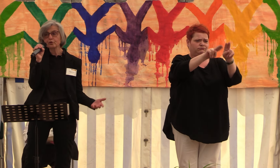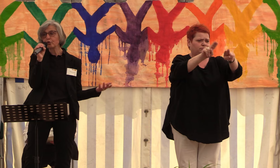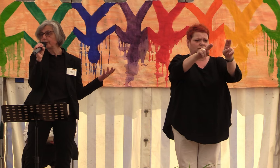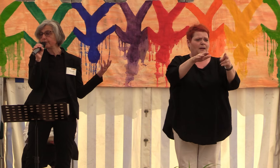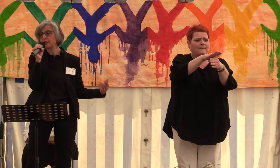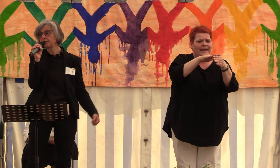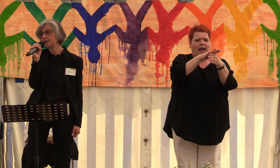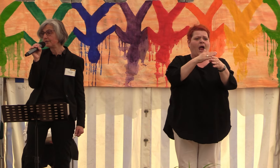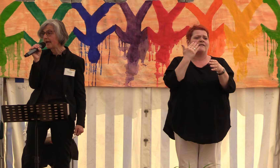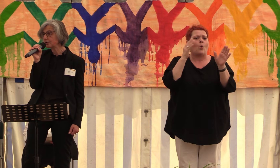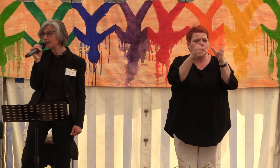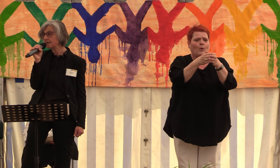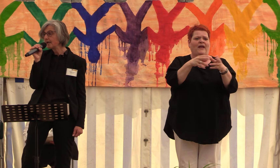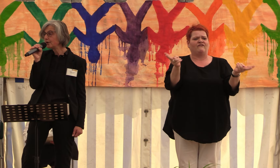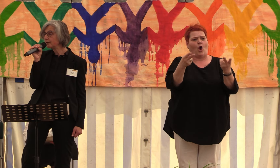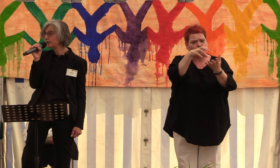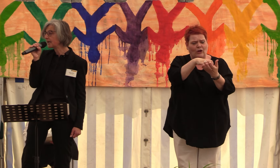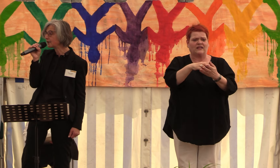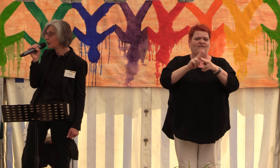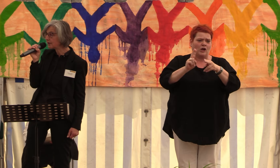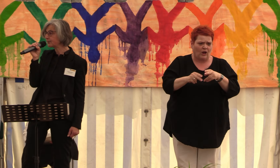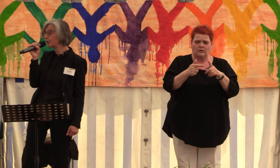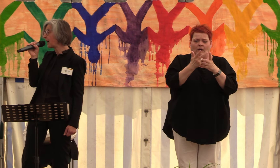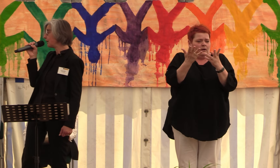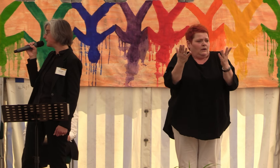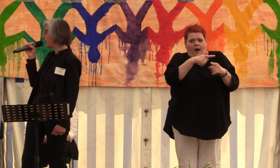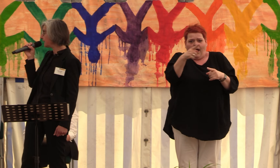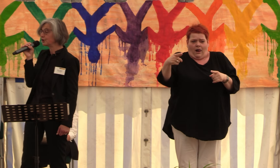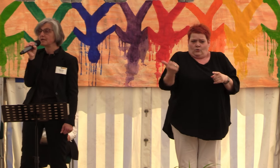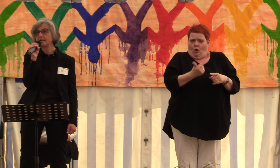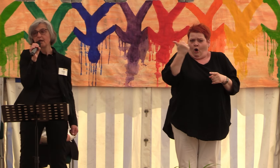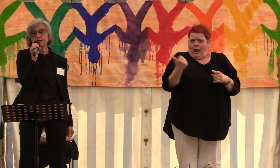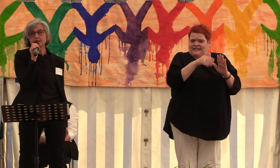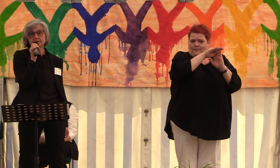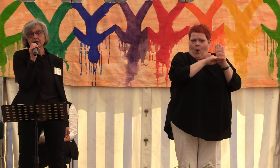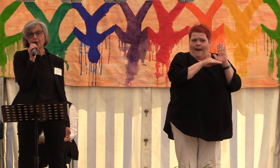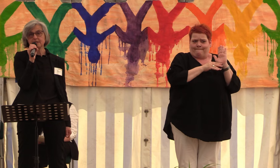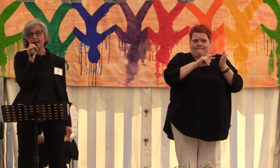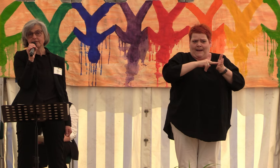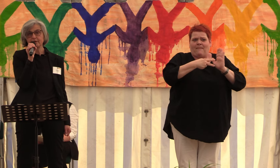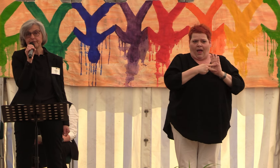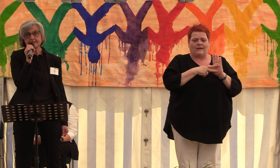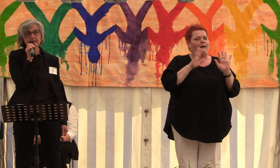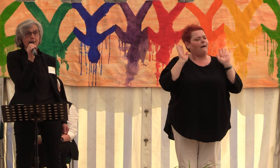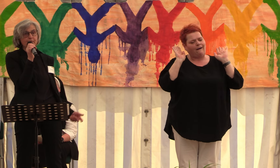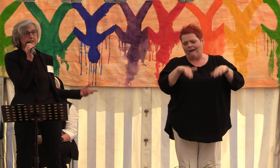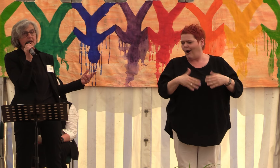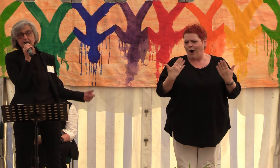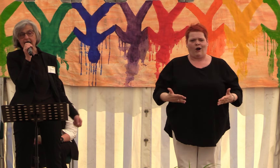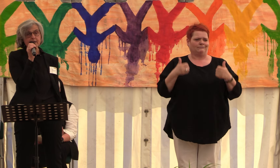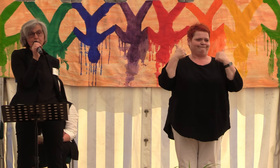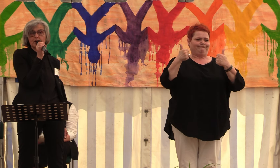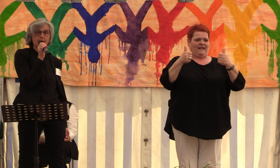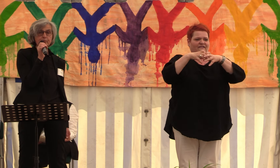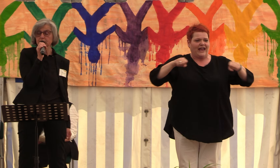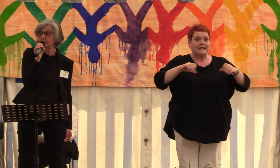Bereichen, Wohngruppen, Vaterstelle, Werkstatt, die heute wirklich ein tolles Programm auf die Beine stellen, sodass wir, glaube ich, ein Fest haben, wo sie gar